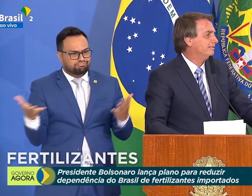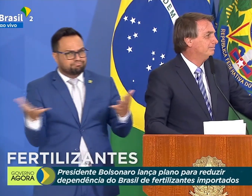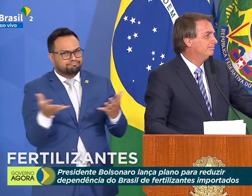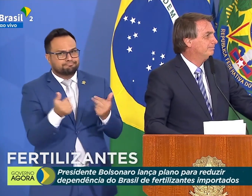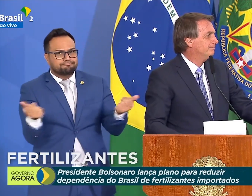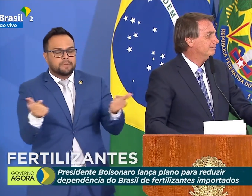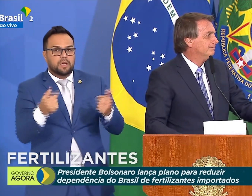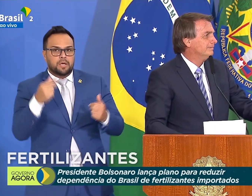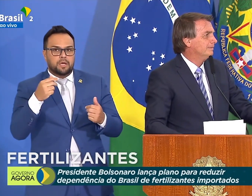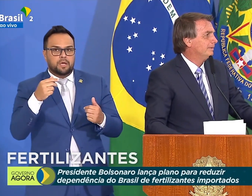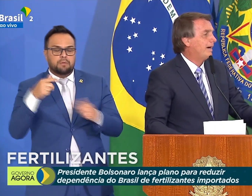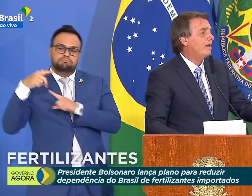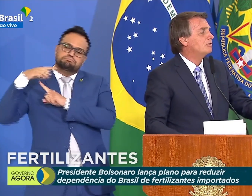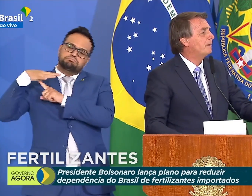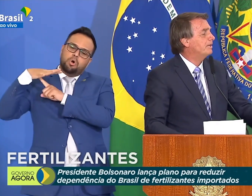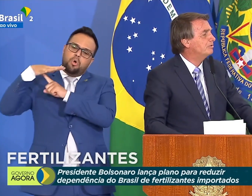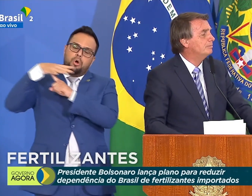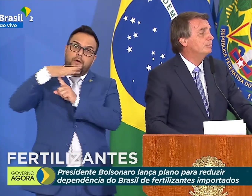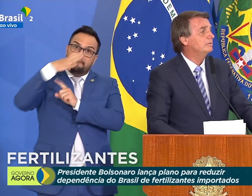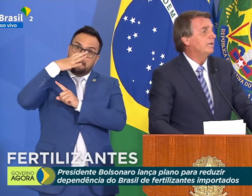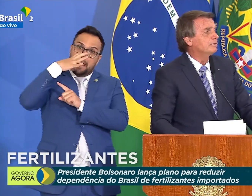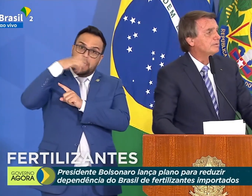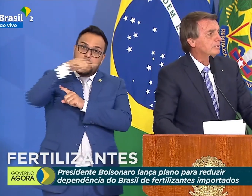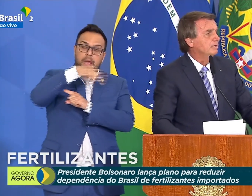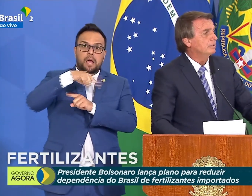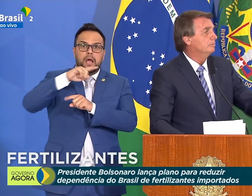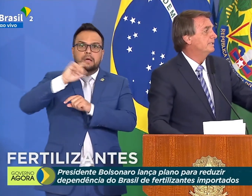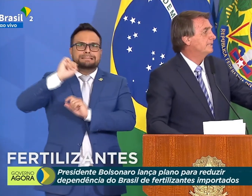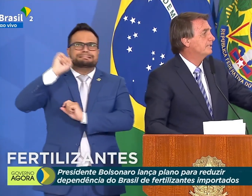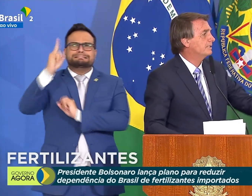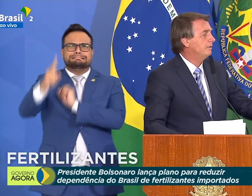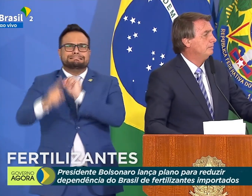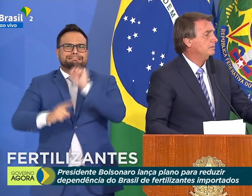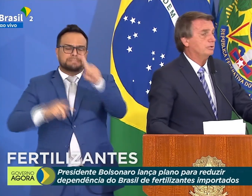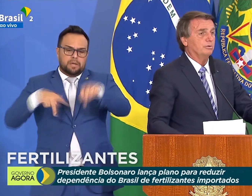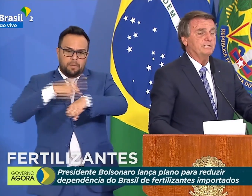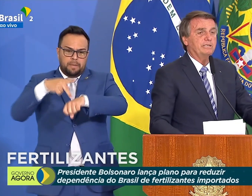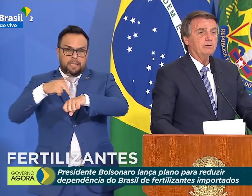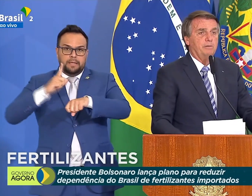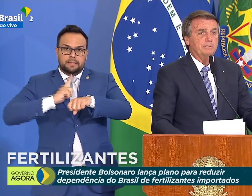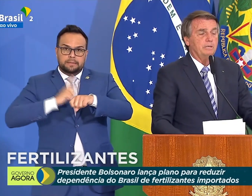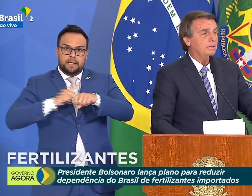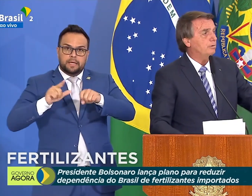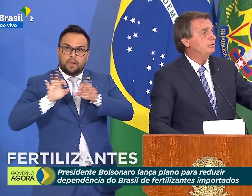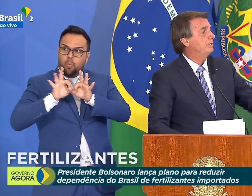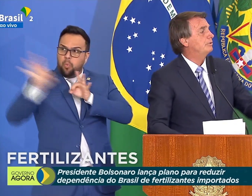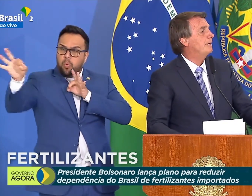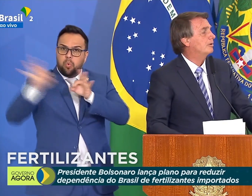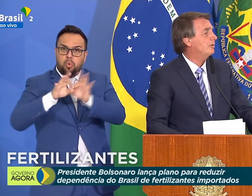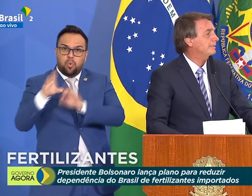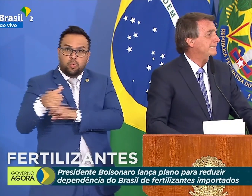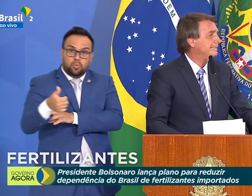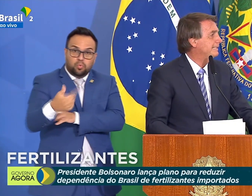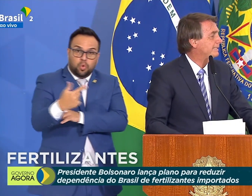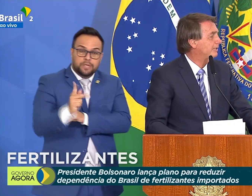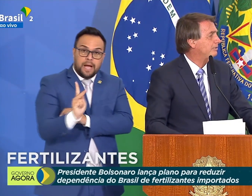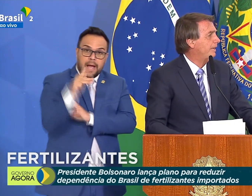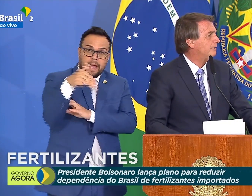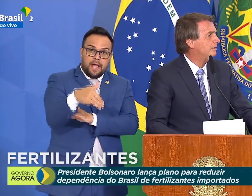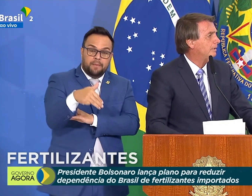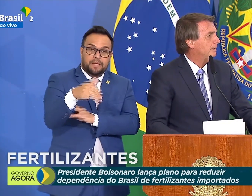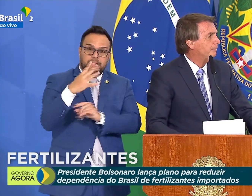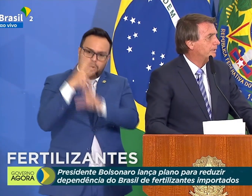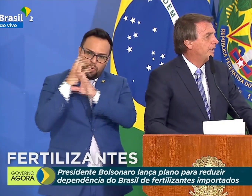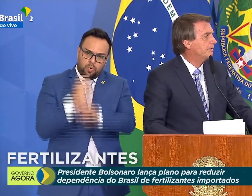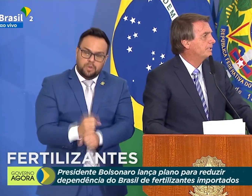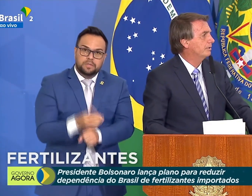embaixadores, que raros países do mundo têm isso. Uma extensão de 12 quilômetros, onde temos uma cota de 600